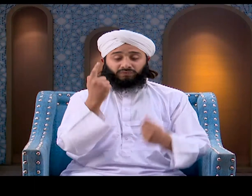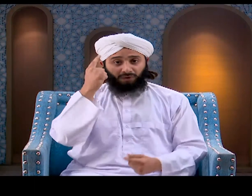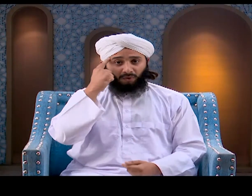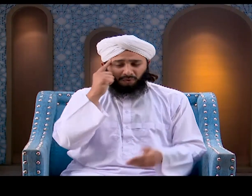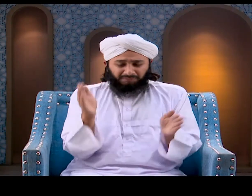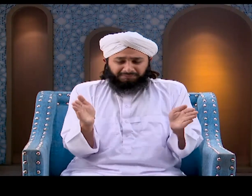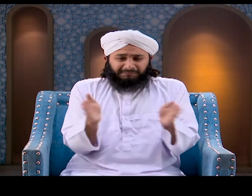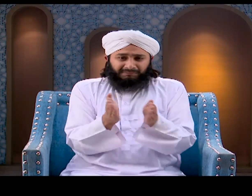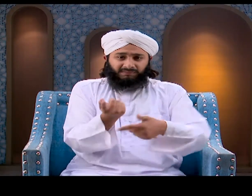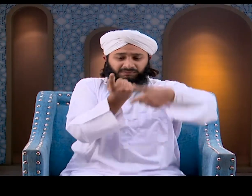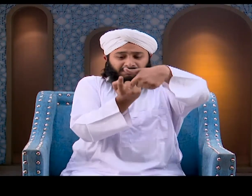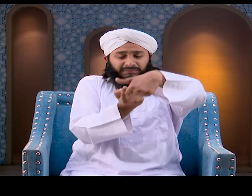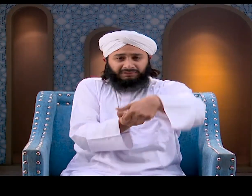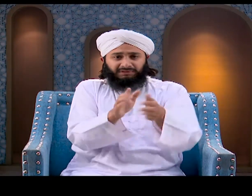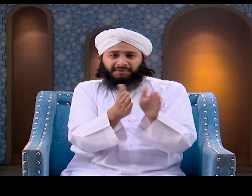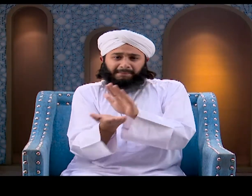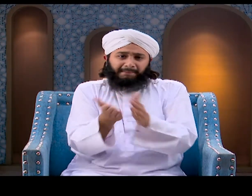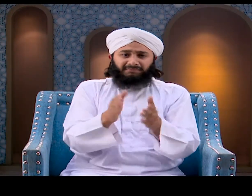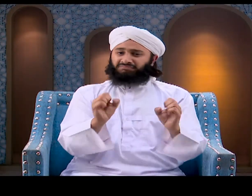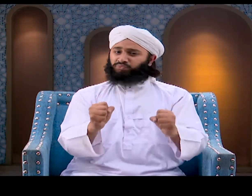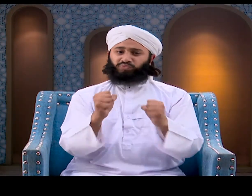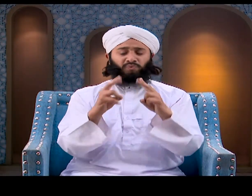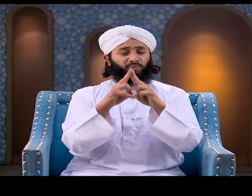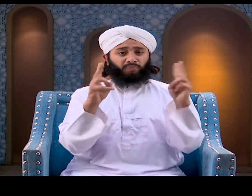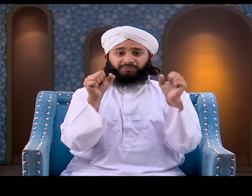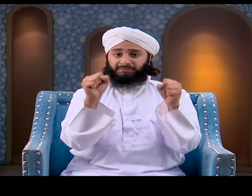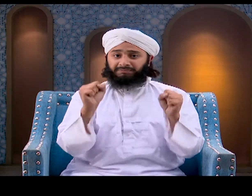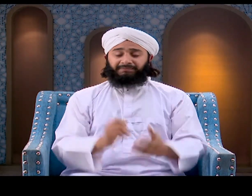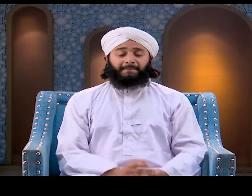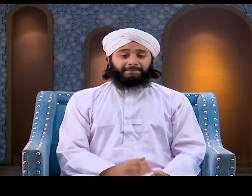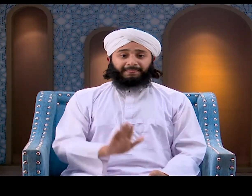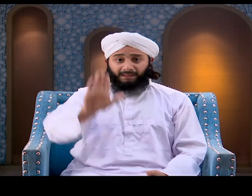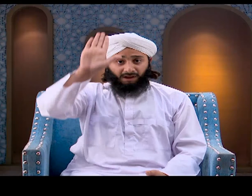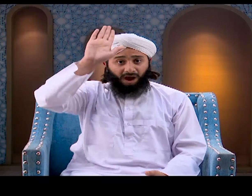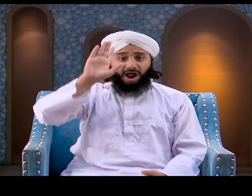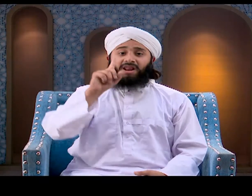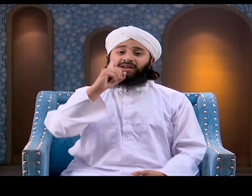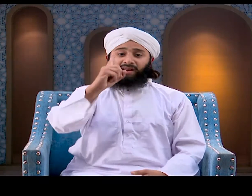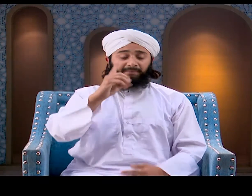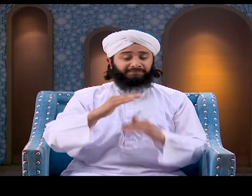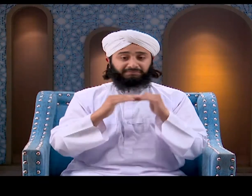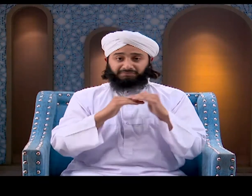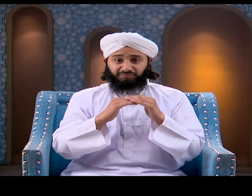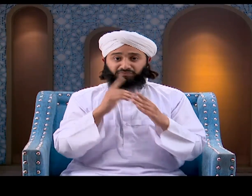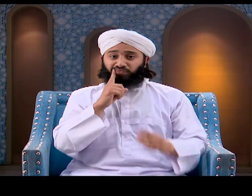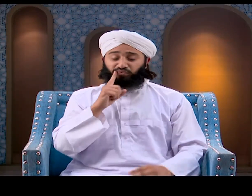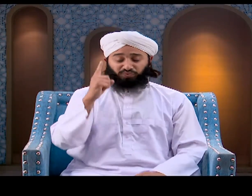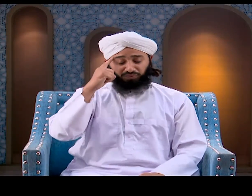گا جہاں تو کروٹ بھی نہیں بدل سکے گا۔ پھر مالک حقیقی یعنی اللہ پاک تجھ سے ایسا حساب طلب کرے گا جس